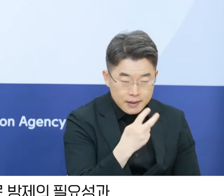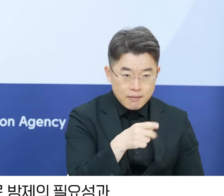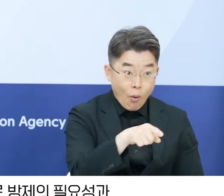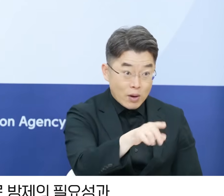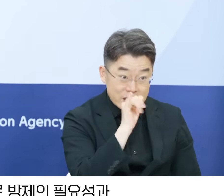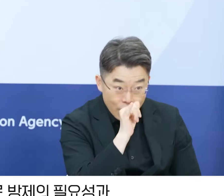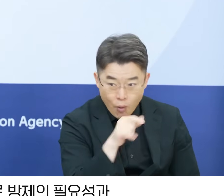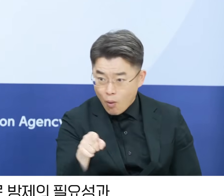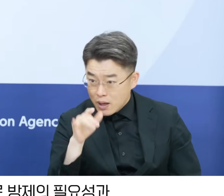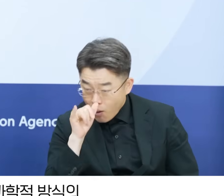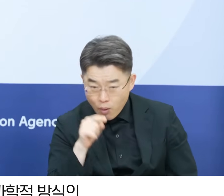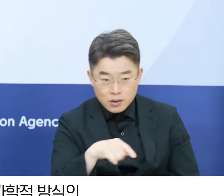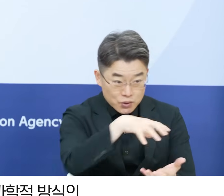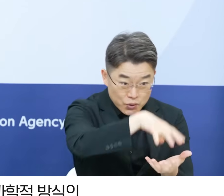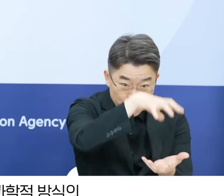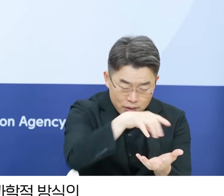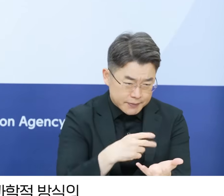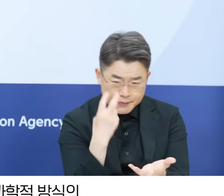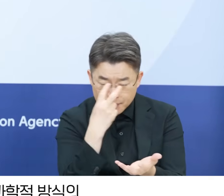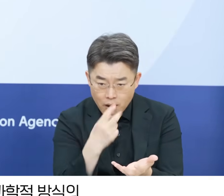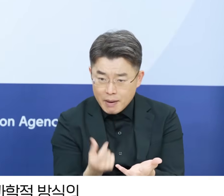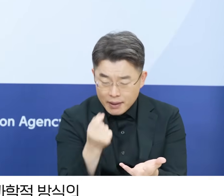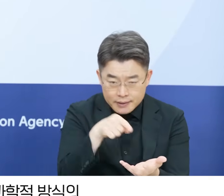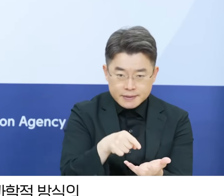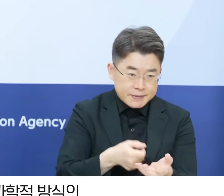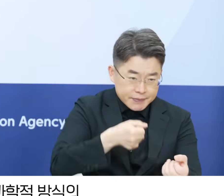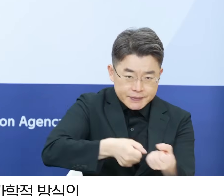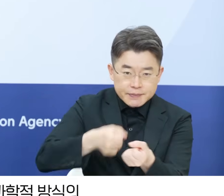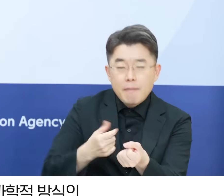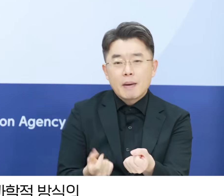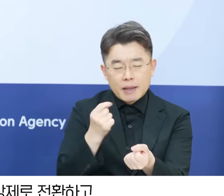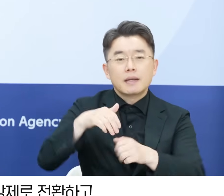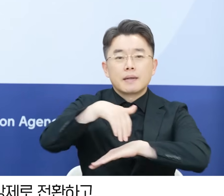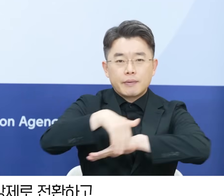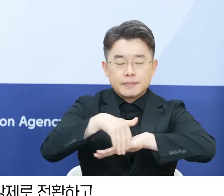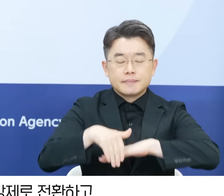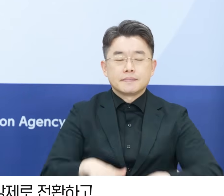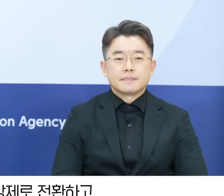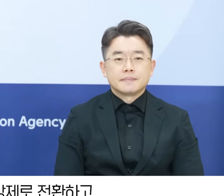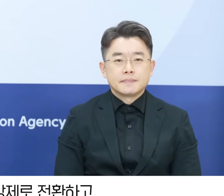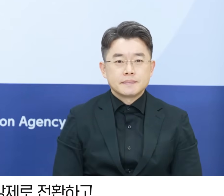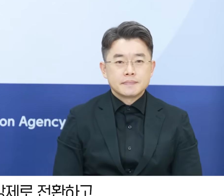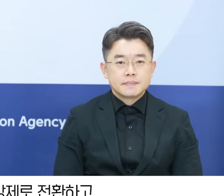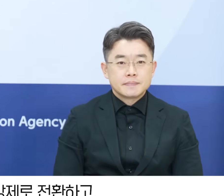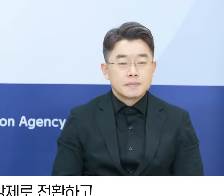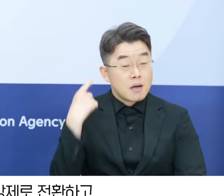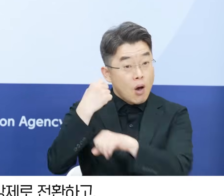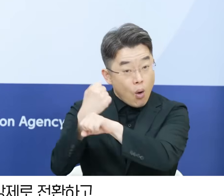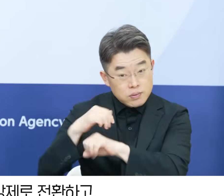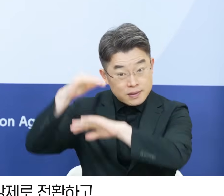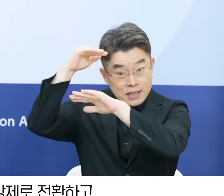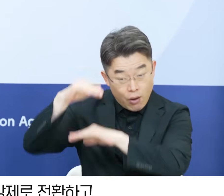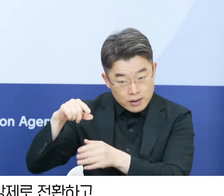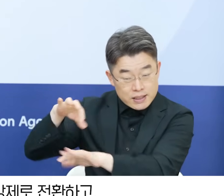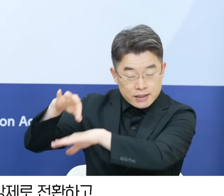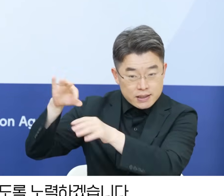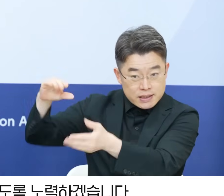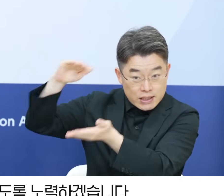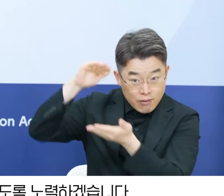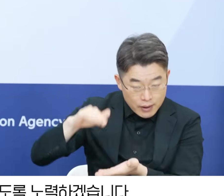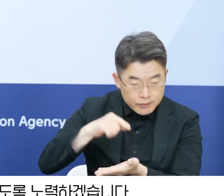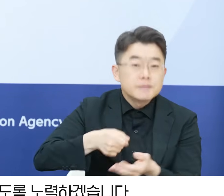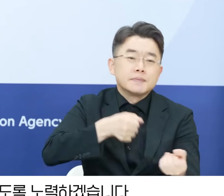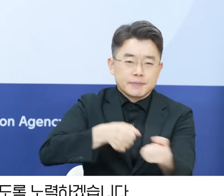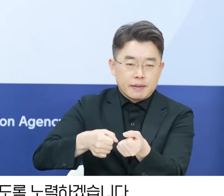기반으로 방제의 필요성과 시점을 판단하는 과학적 방식의 근거 중심 매개체 방제로 전환하고